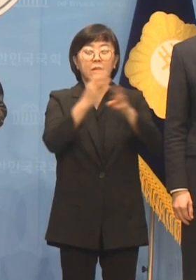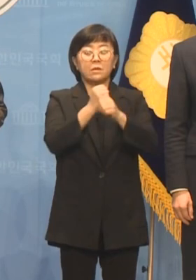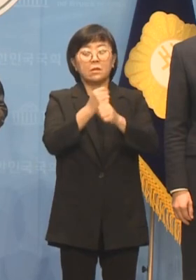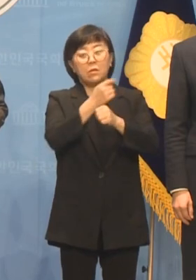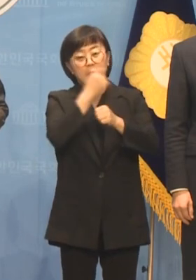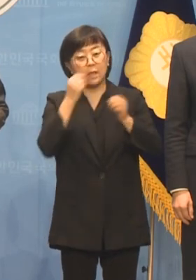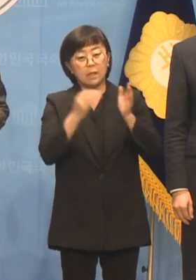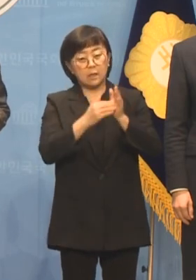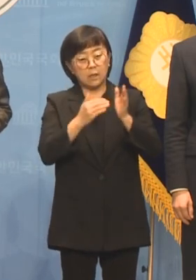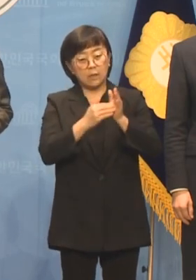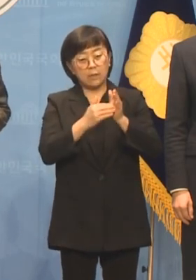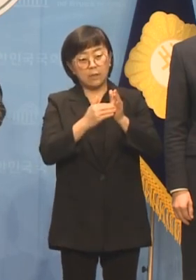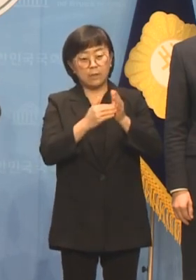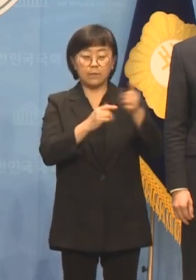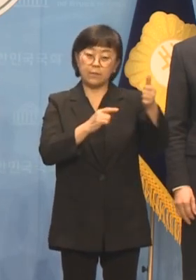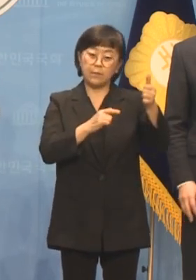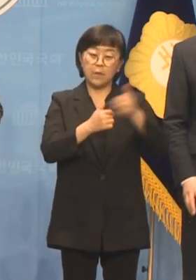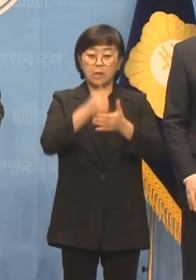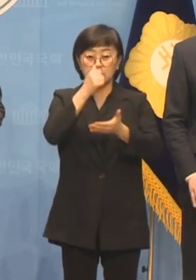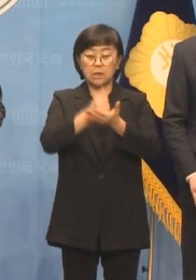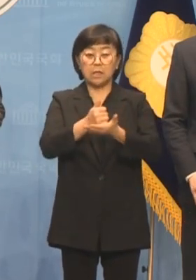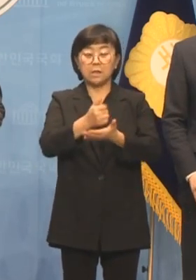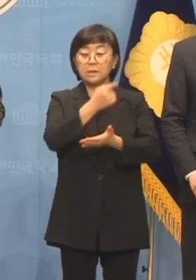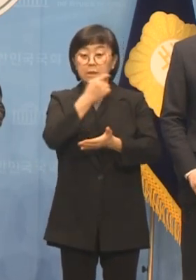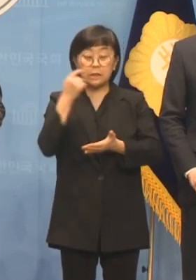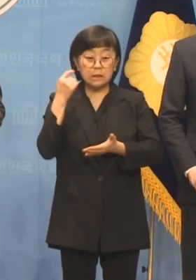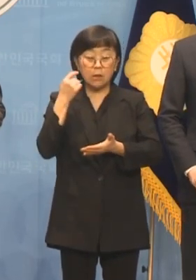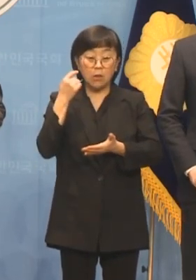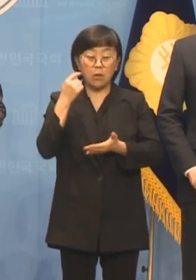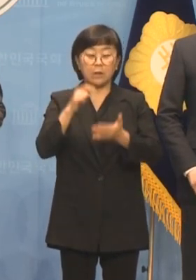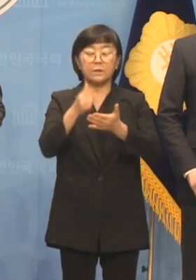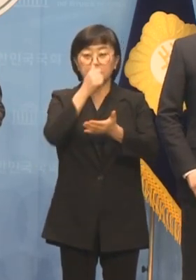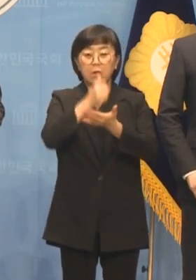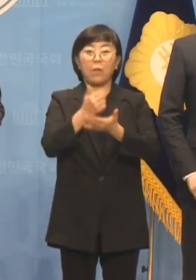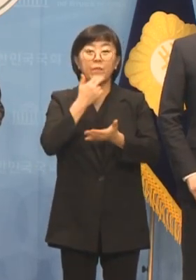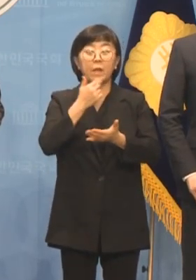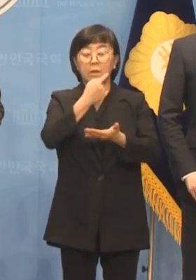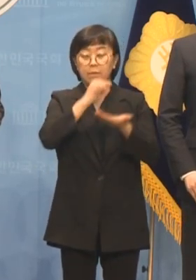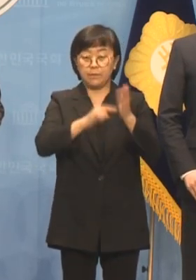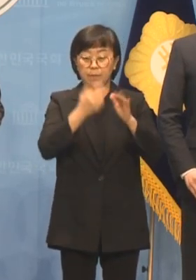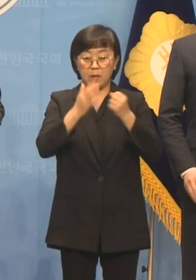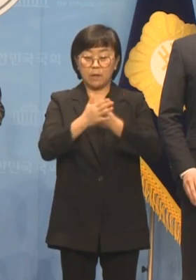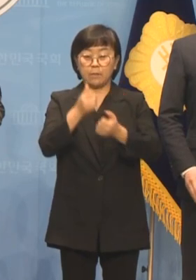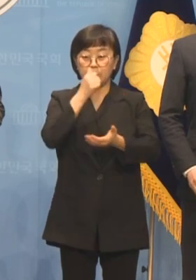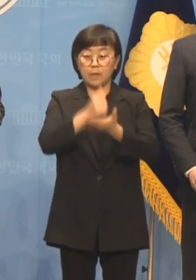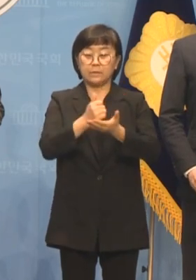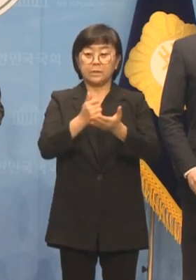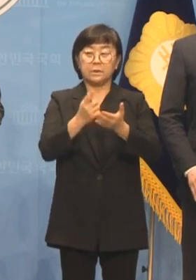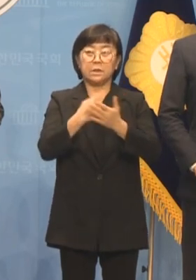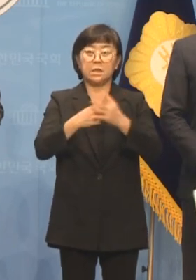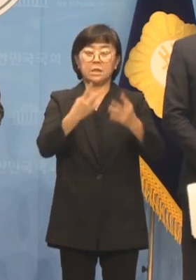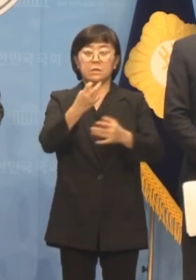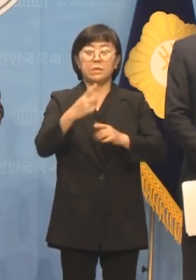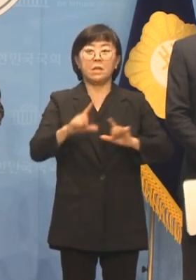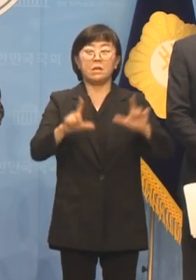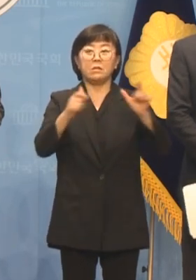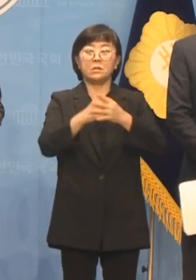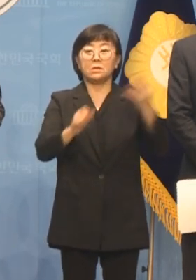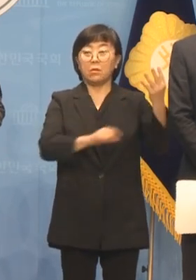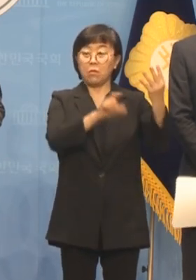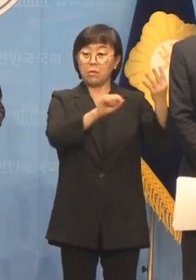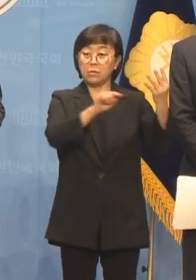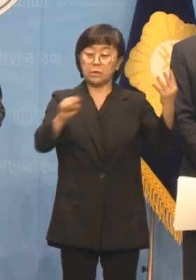확인하면 김용 전 부원장의 무죄를 입증할 수 있을 것이라고 생각하고 범죄 일시인 2021년